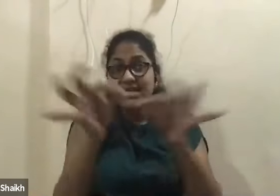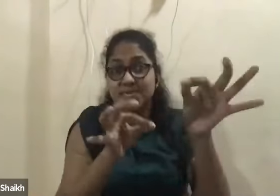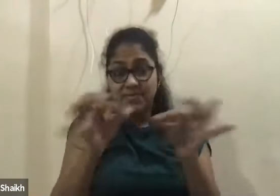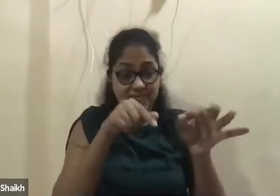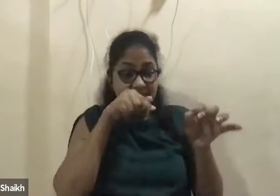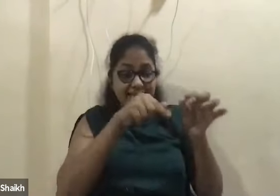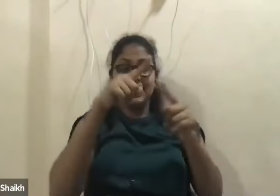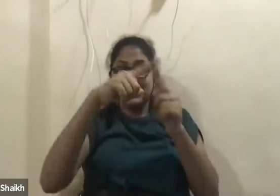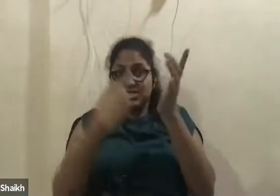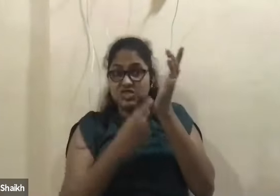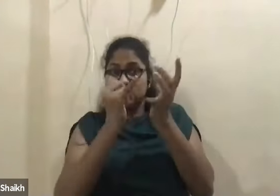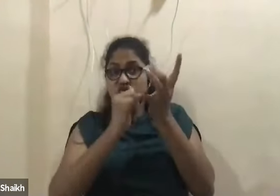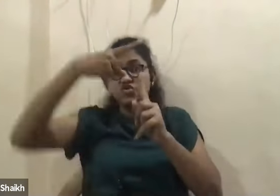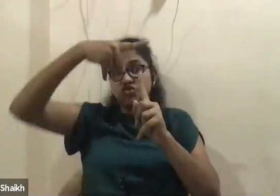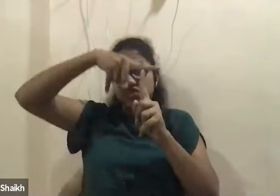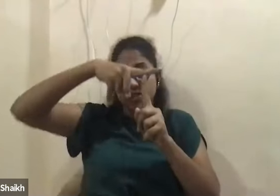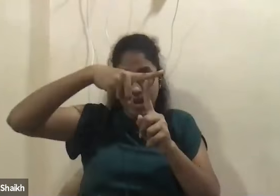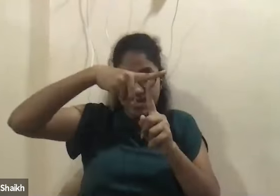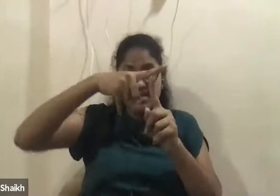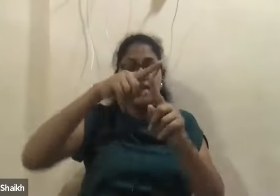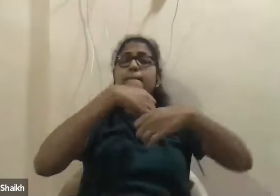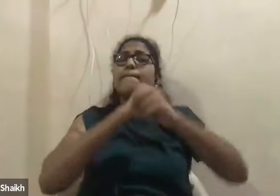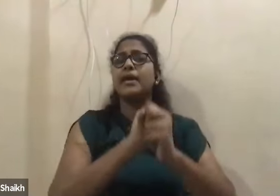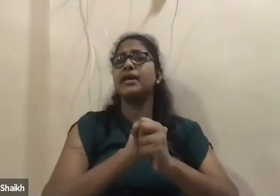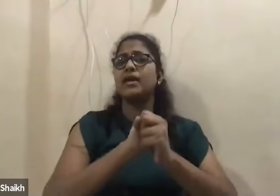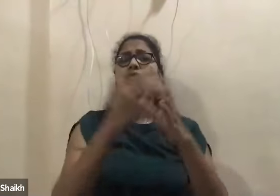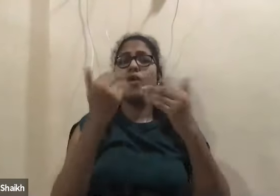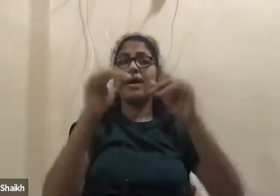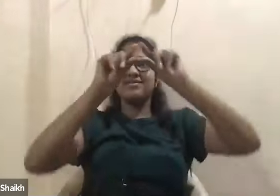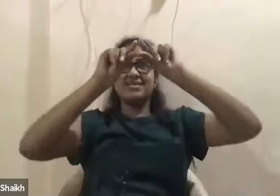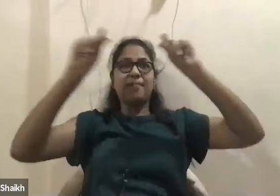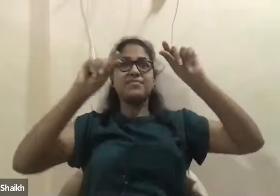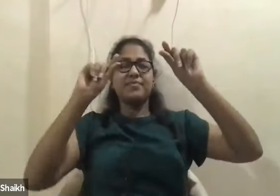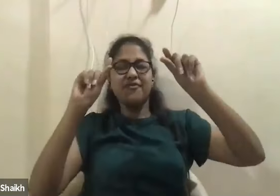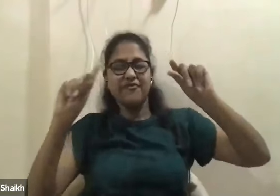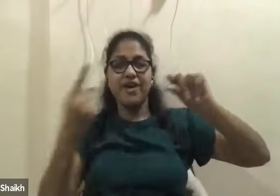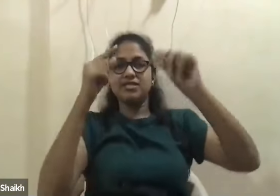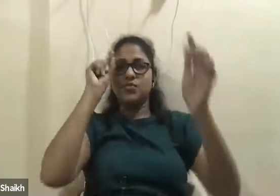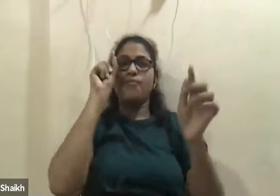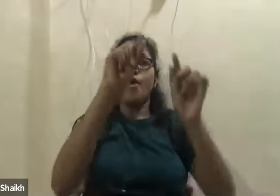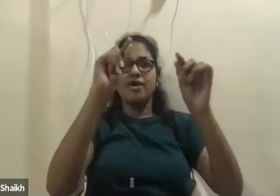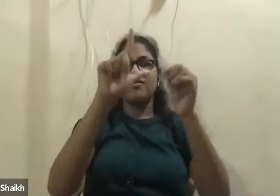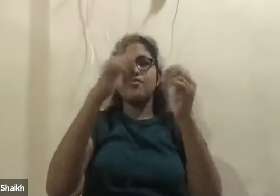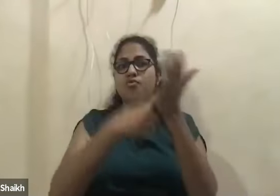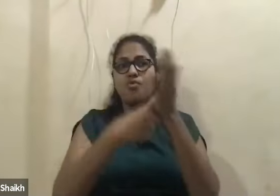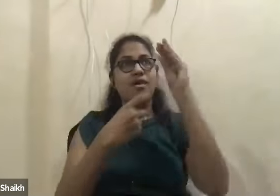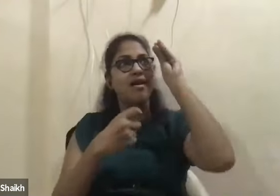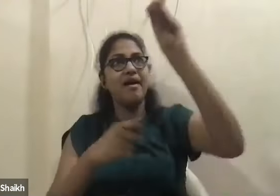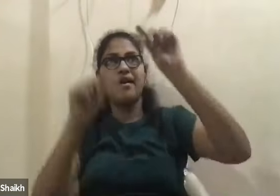क्यों बना रहे हैं. वो recital clause जो सबसे ऊपर जो clause होता है उसी में अगर आप कर दें तो बाद में उसको